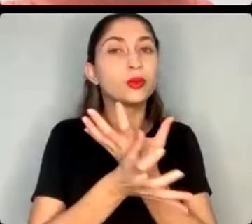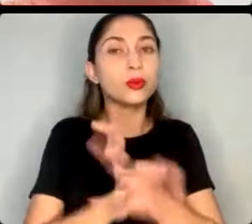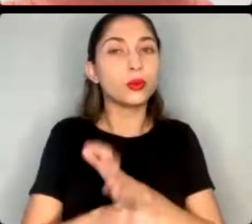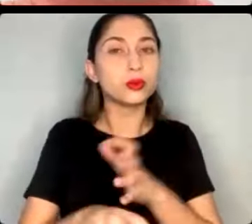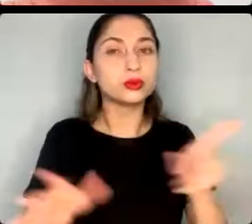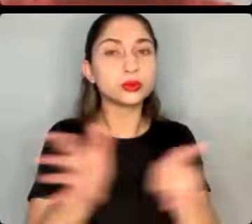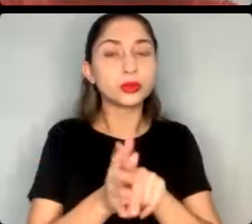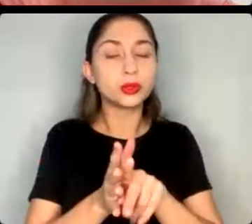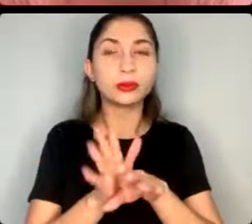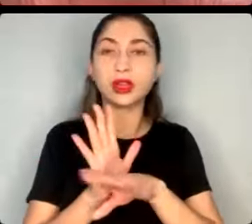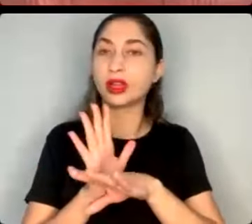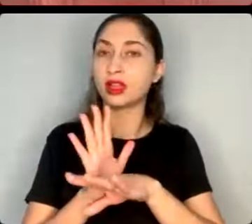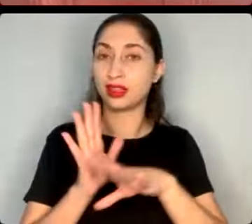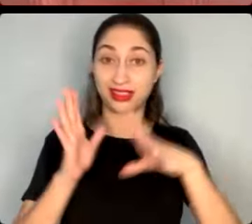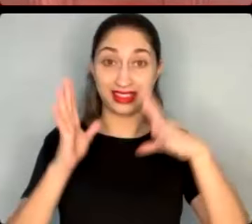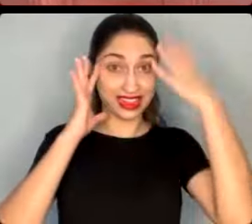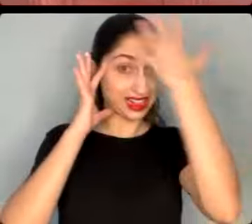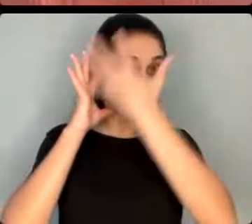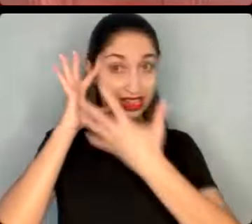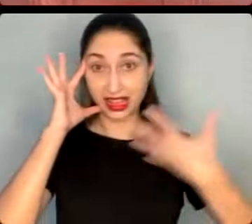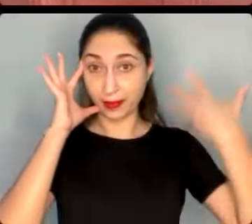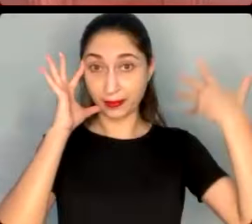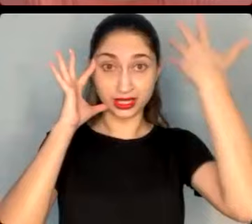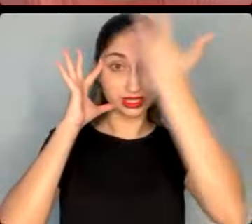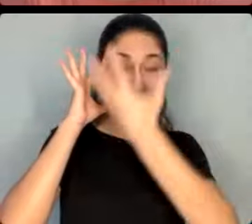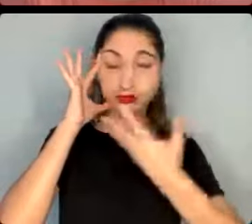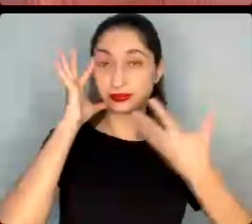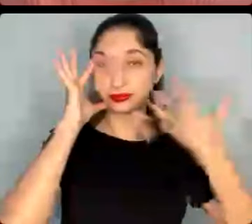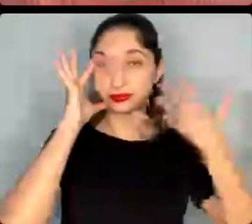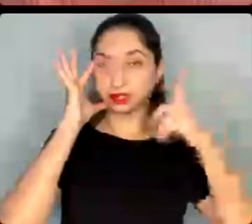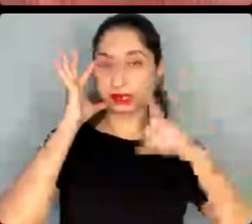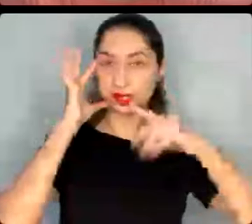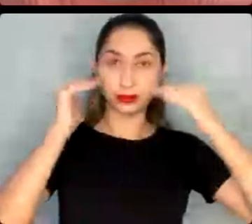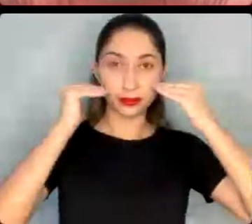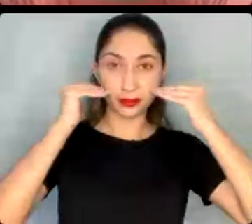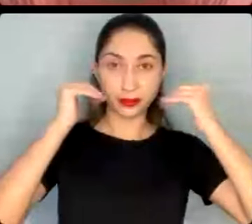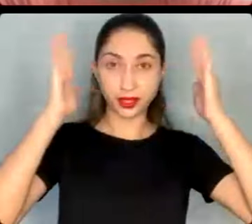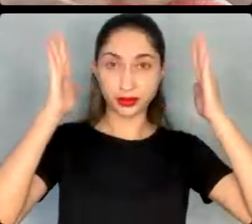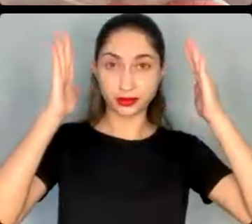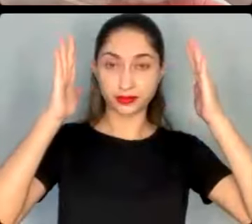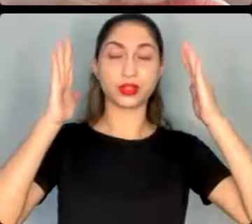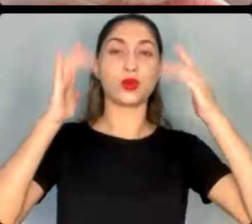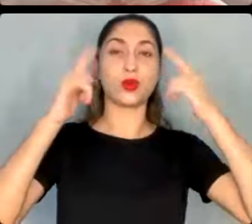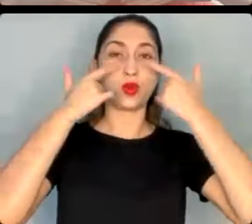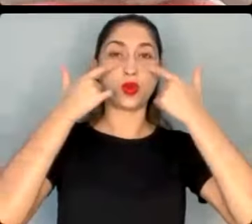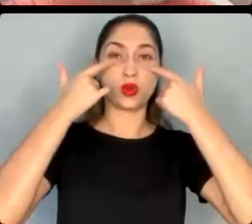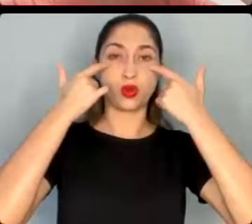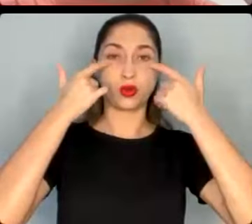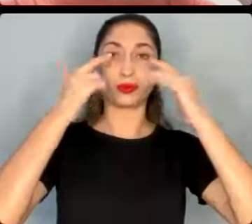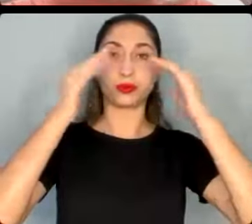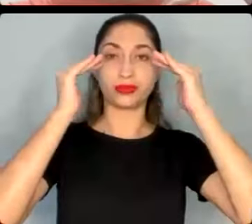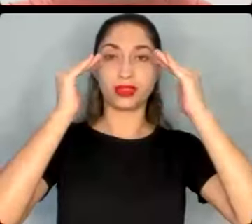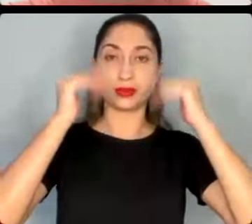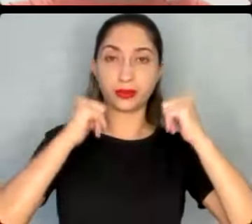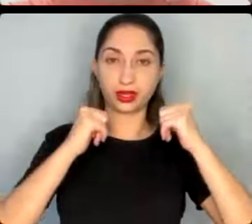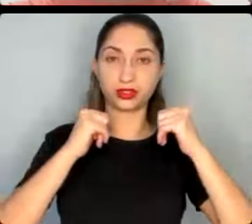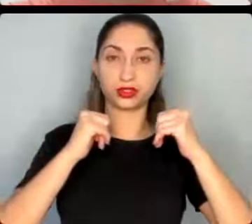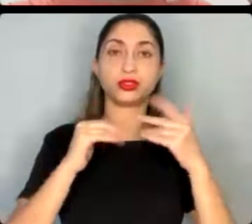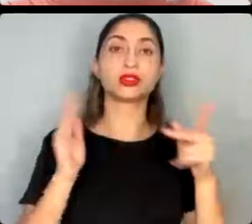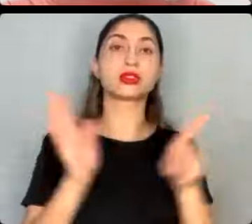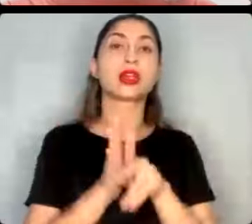da cabeça. A gente pode imaginar o que está acima do esfenoide, os olhos, o que está abaixo dele, a